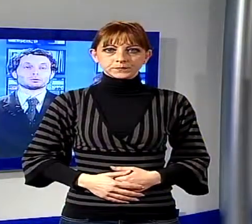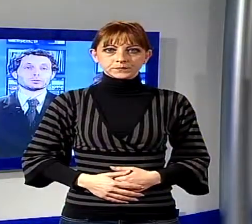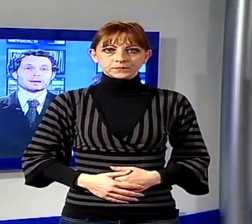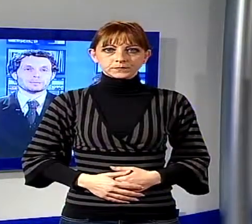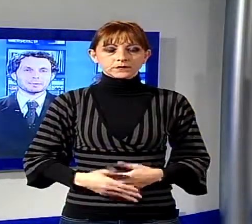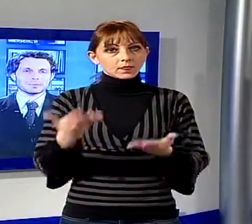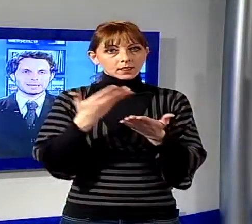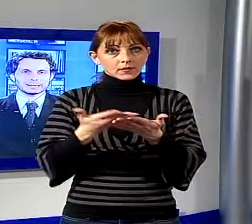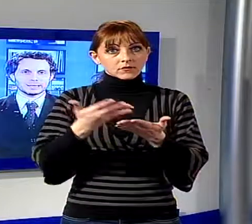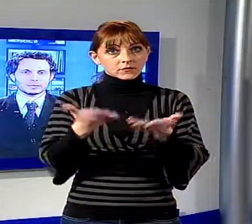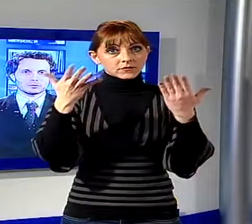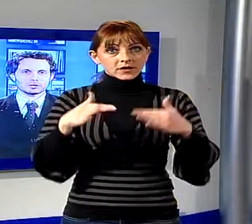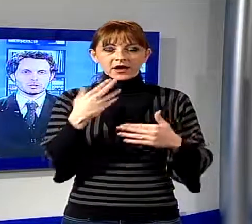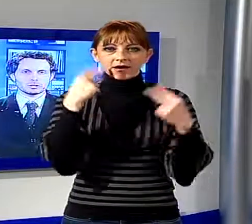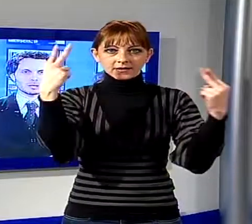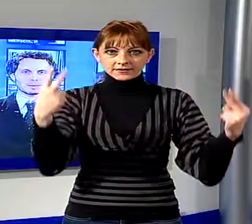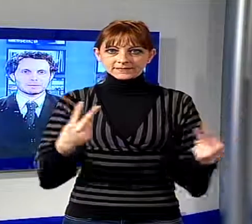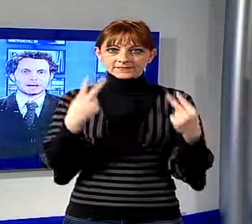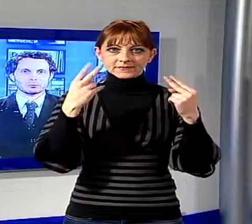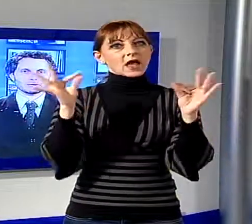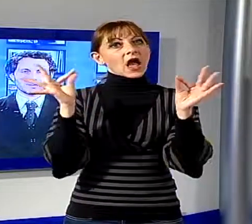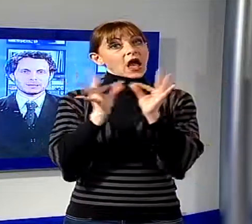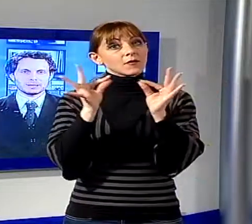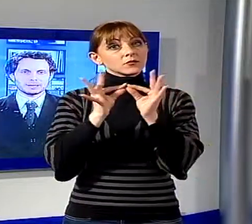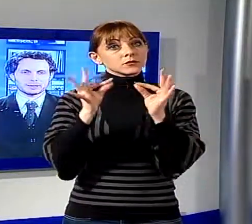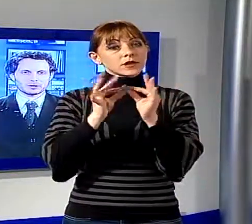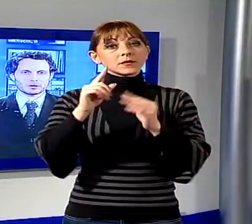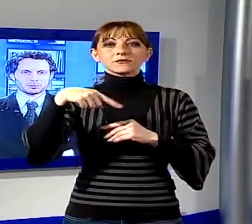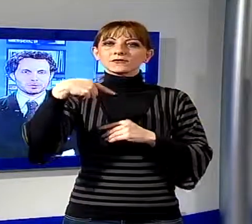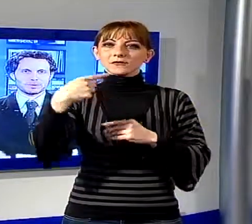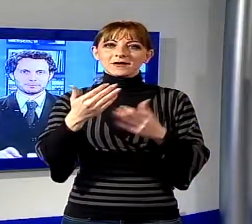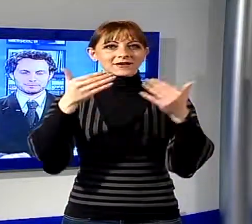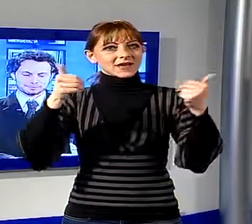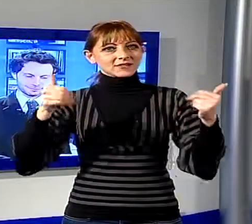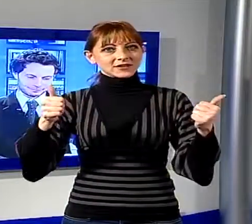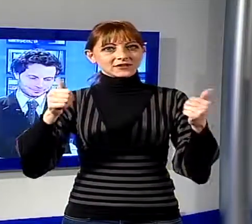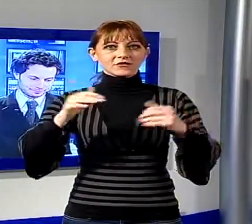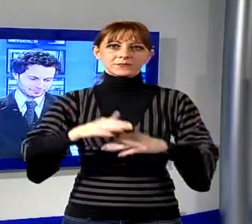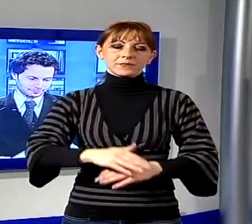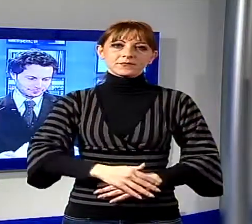È tutto per la prima parte del TG Noi, una breve pausa e poi la linea alla pagina sportiva.